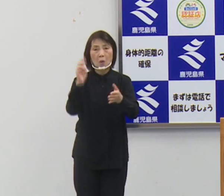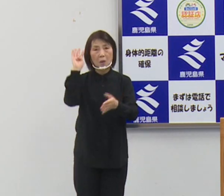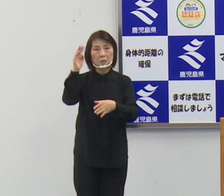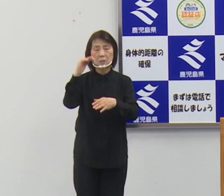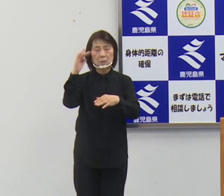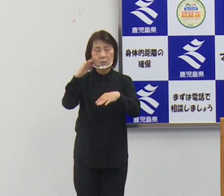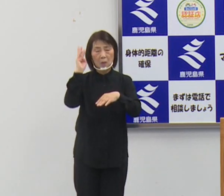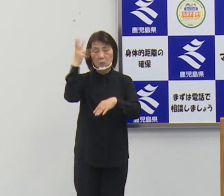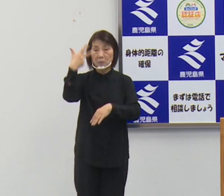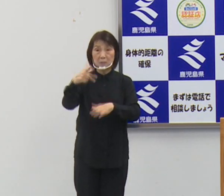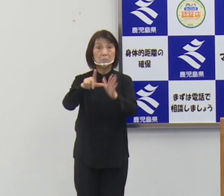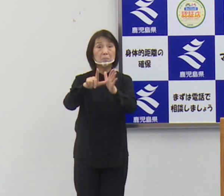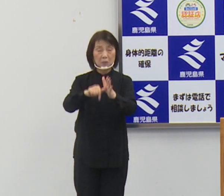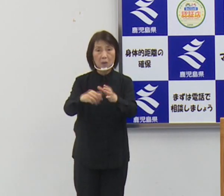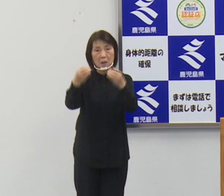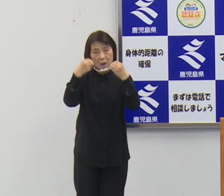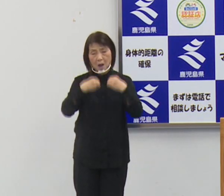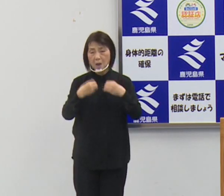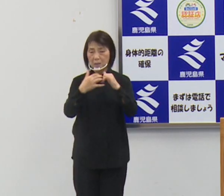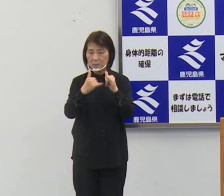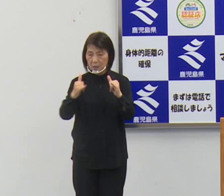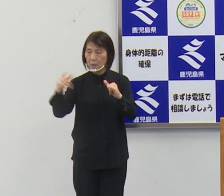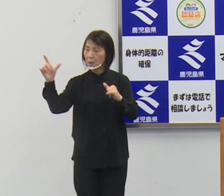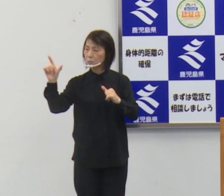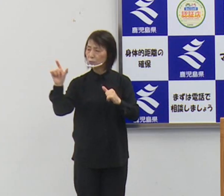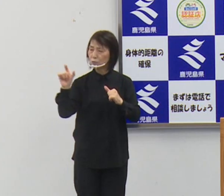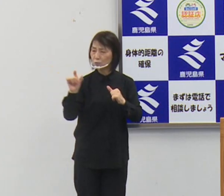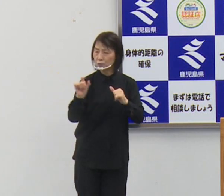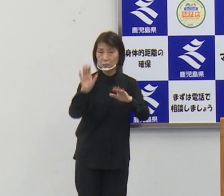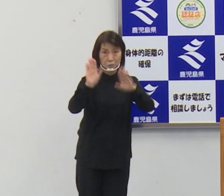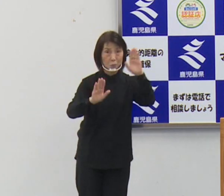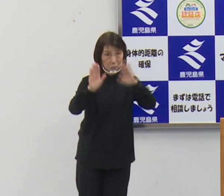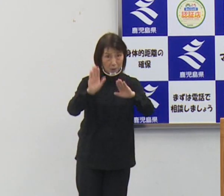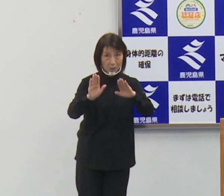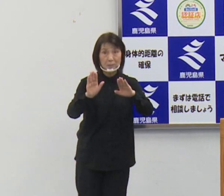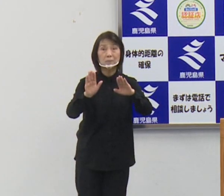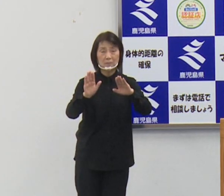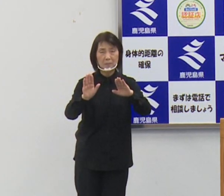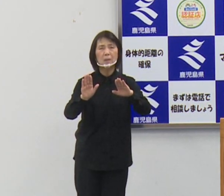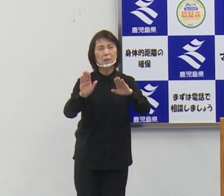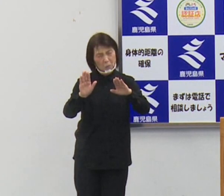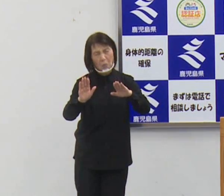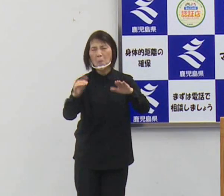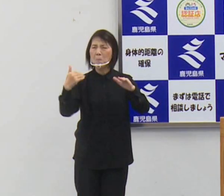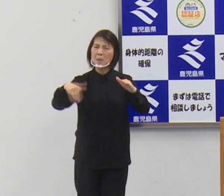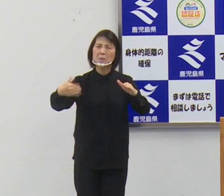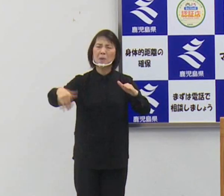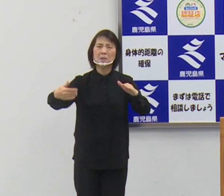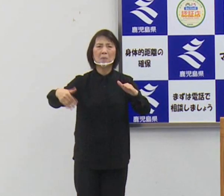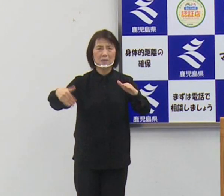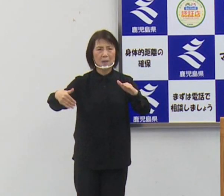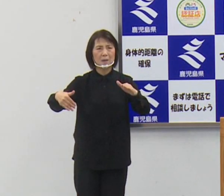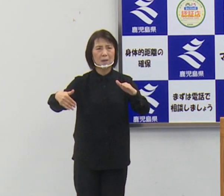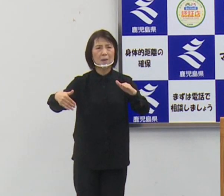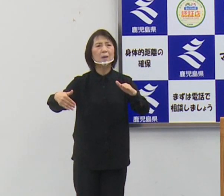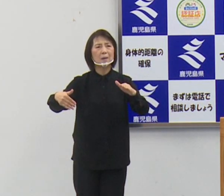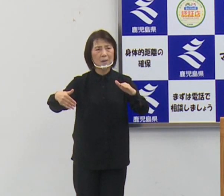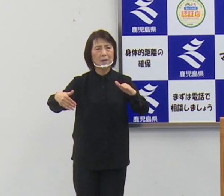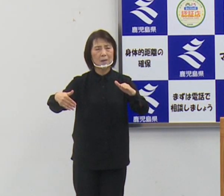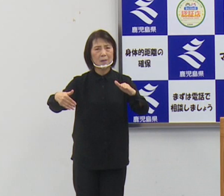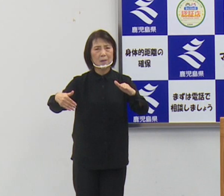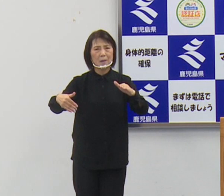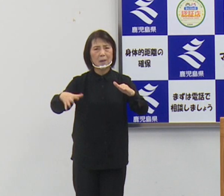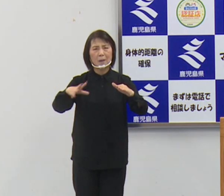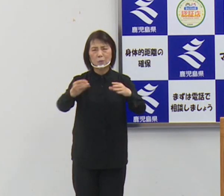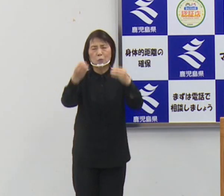状況が下降傾向ではあると思いますけれども、まだかなり 人口10万人あたりの新規感